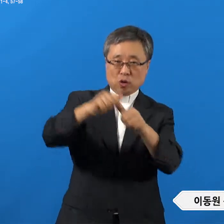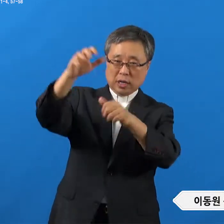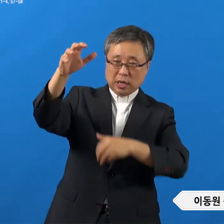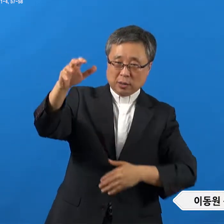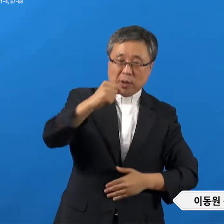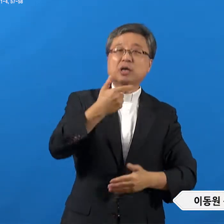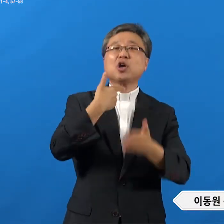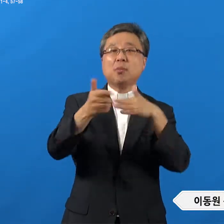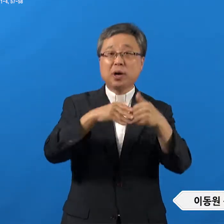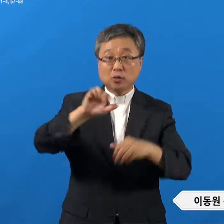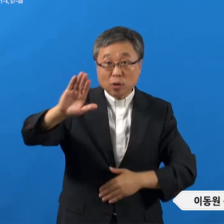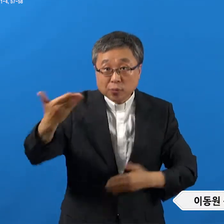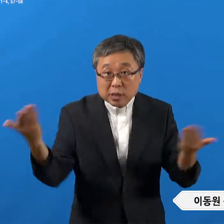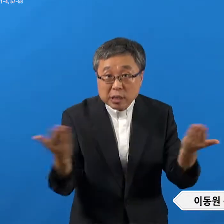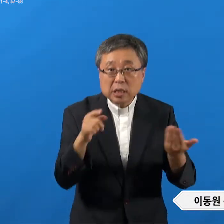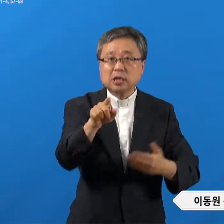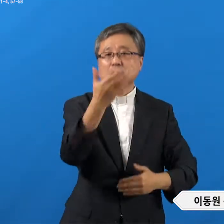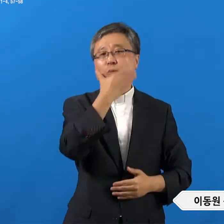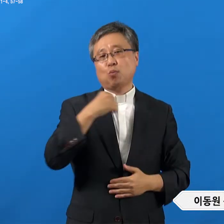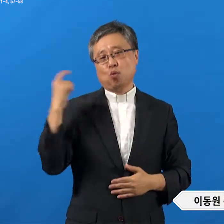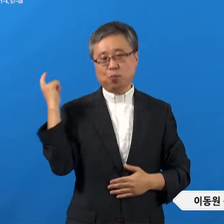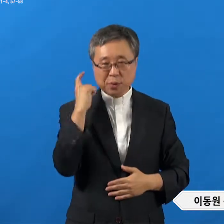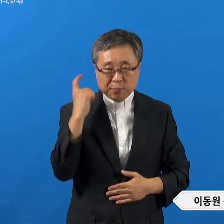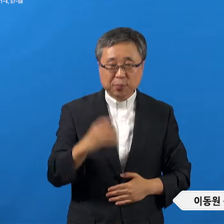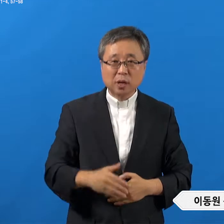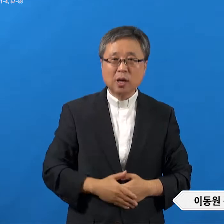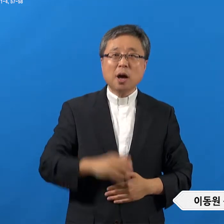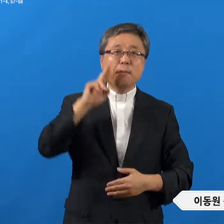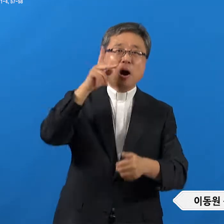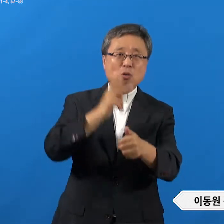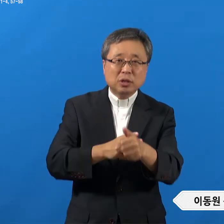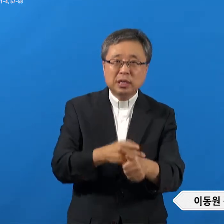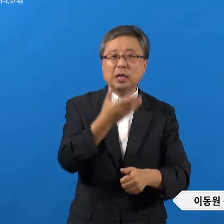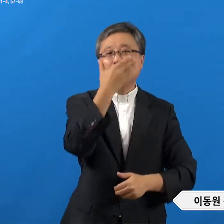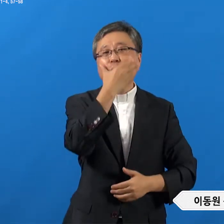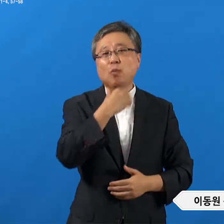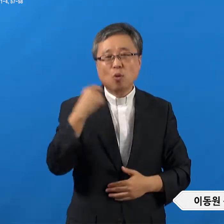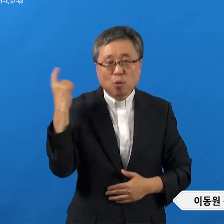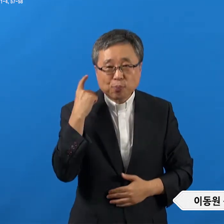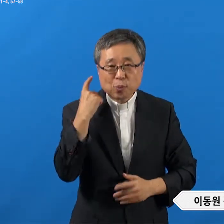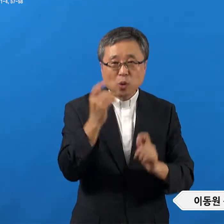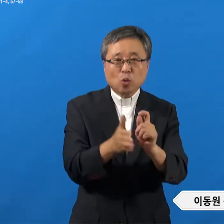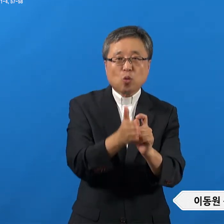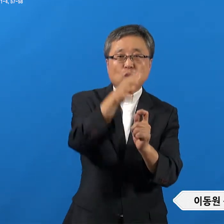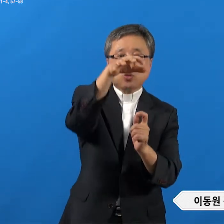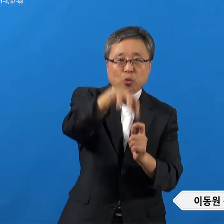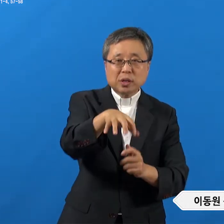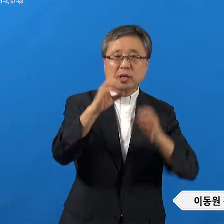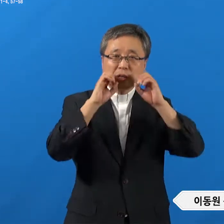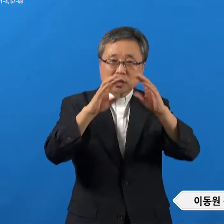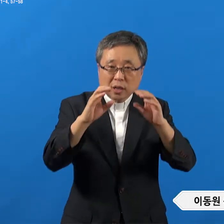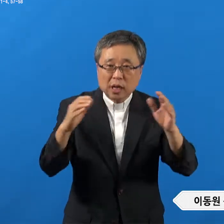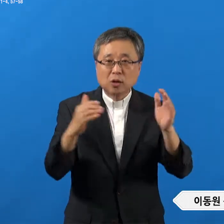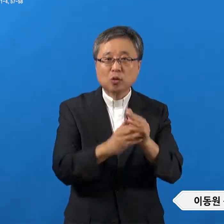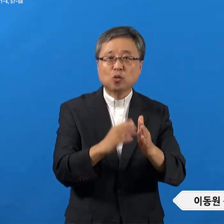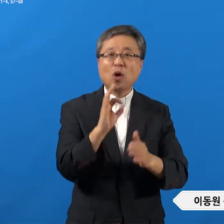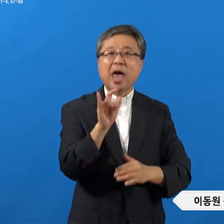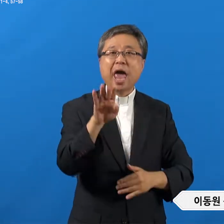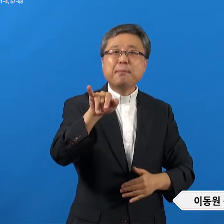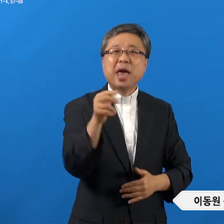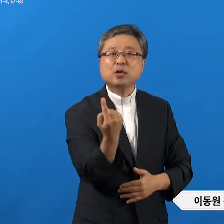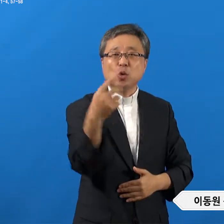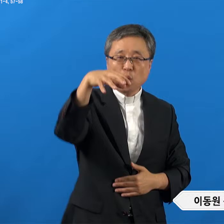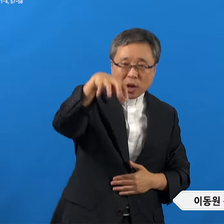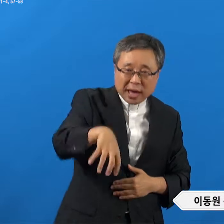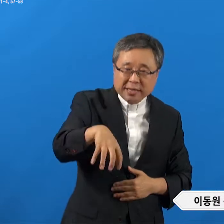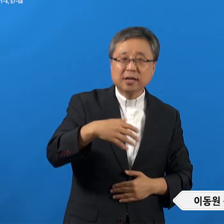경험하게 되었다는 사실입니다. 이것이 복음입니다. 바울은 이 복음을 고린도에서 전했고 에베소에서 전했습니다.